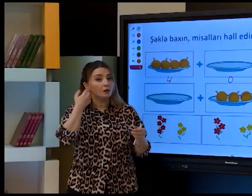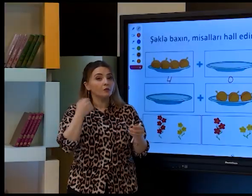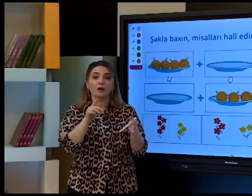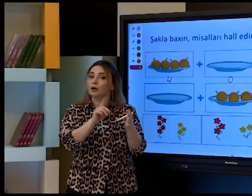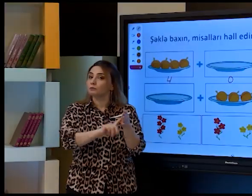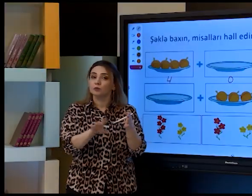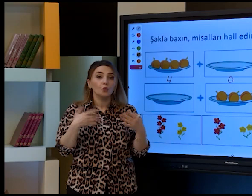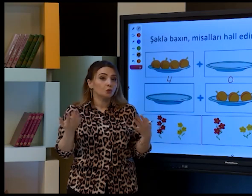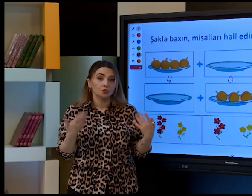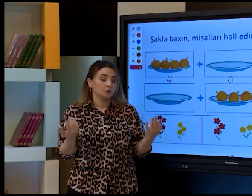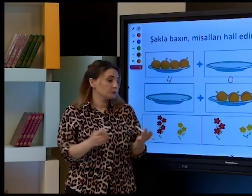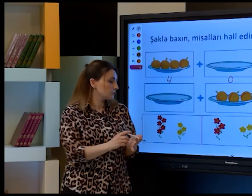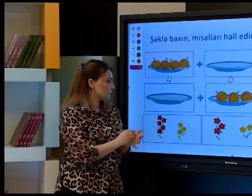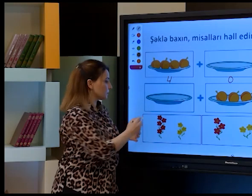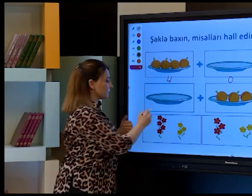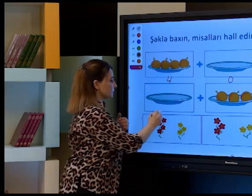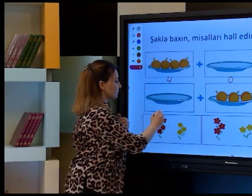alma yoxdur.